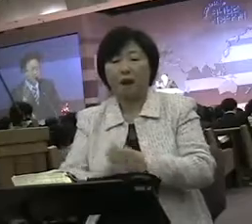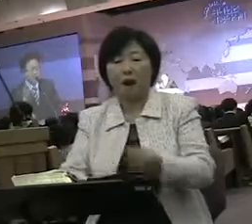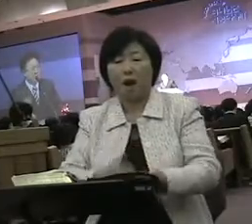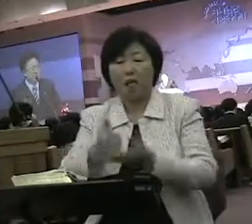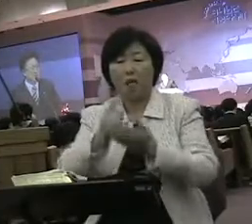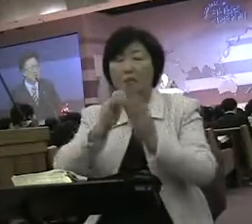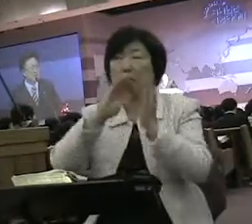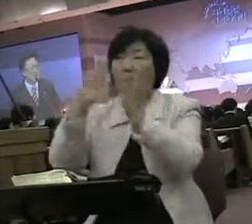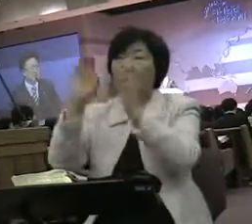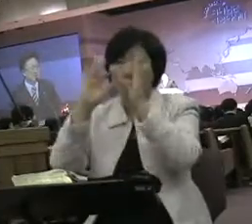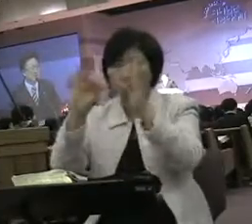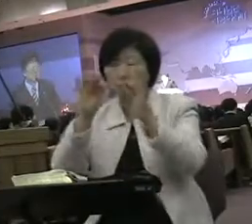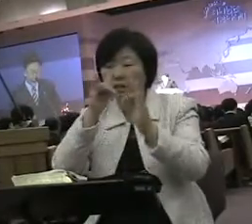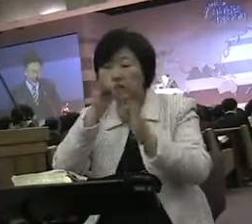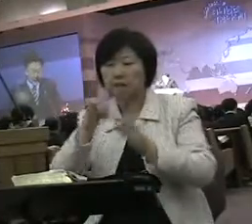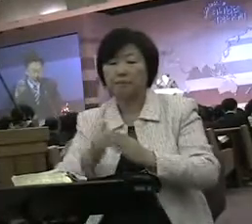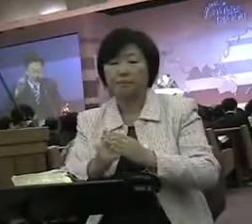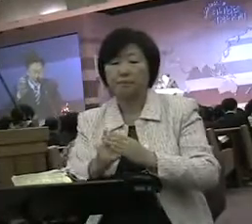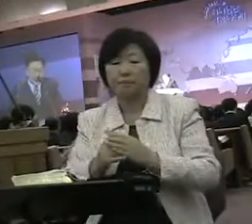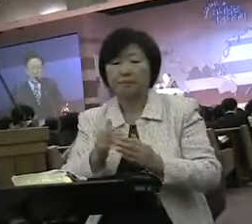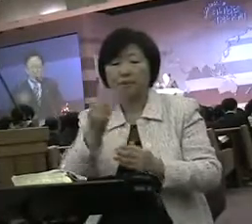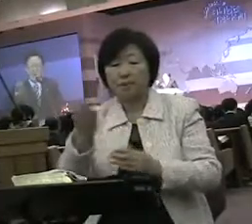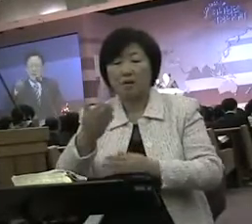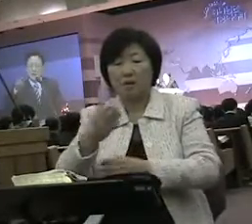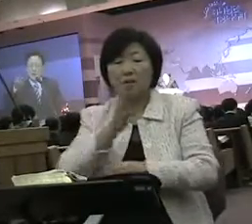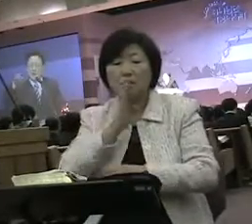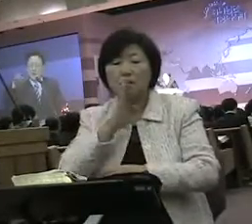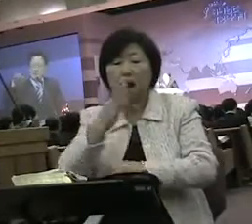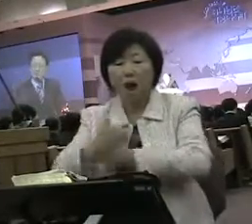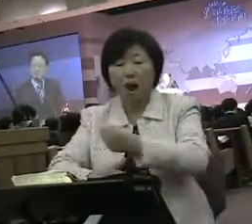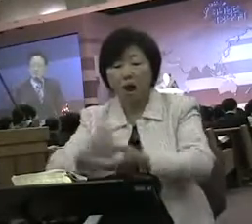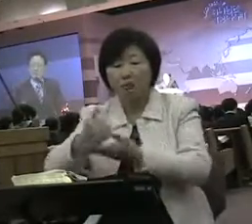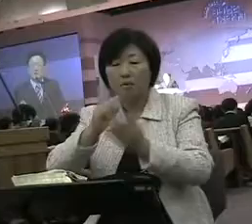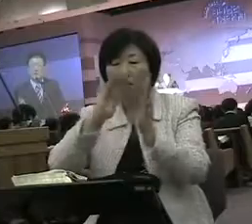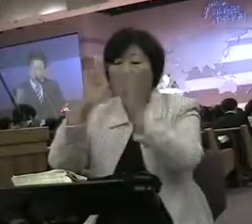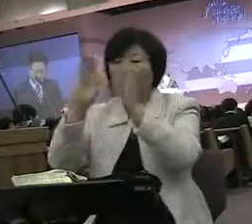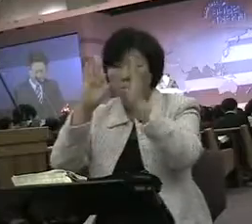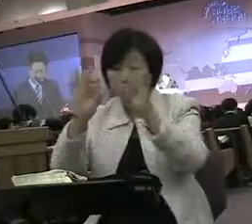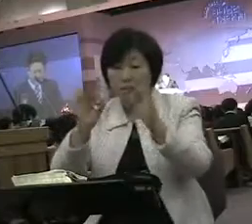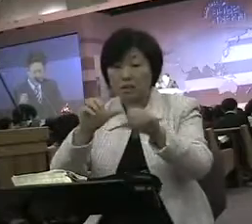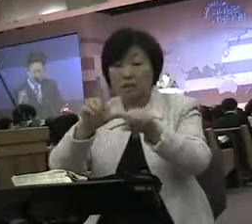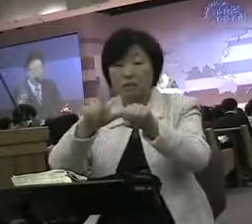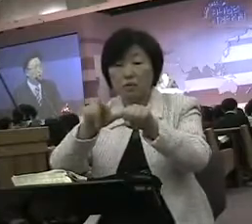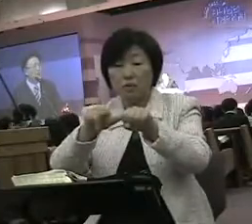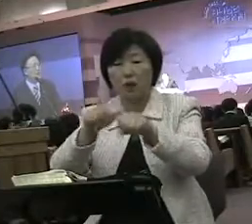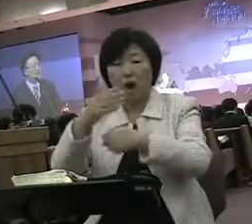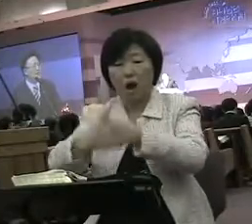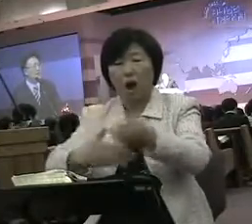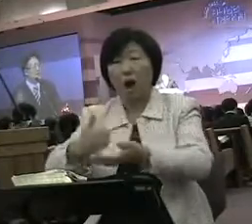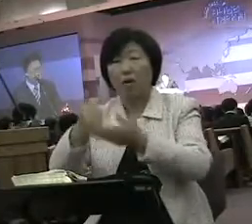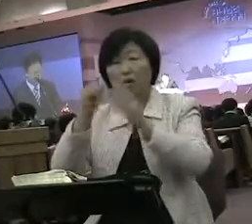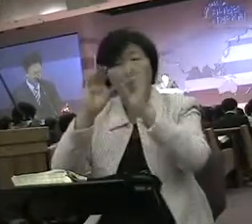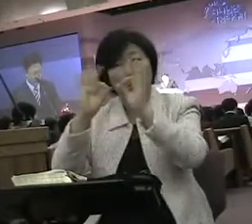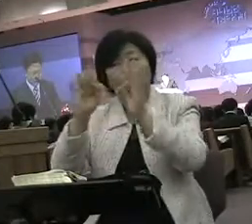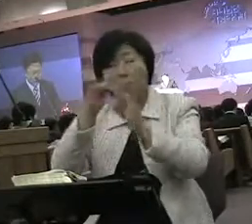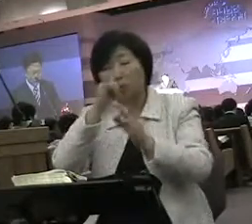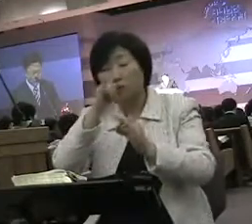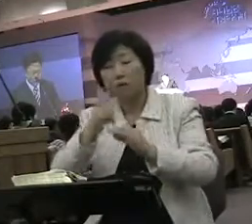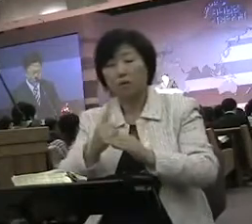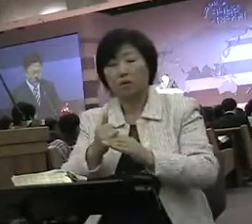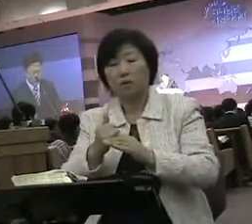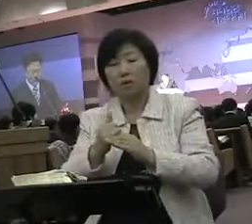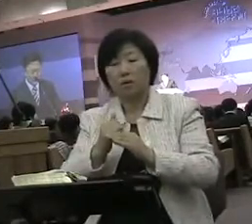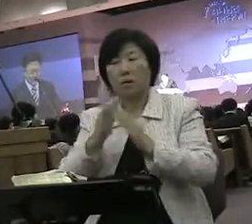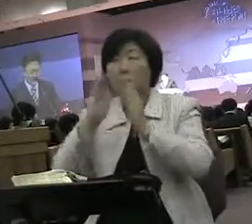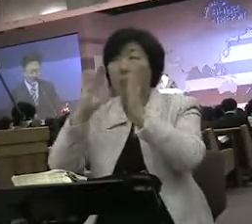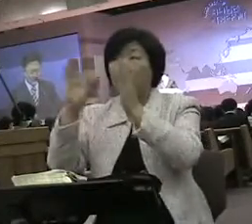하나님을 바라볼 수 있는가? 내가 하나님을 정말 바라봐야 할 그 순간에 하나님을 바라보고 있는가? 하나님을 바라볼